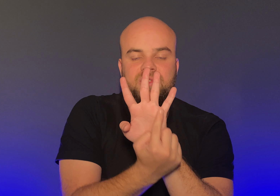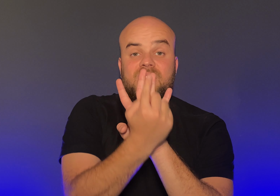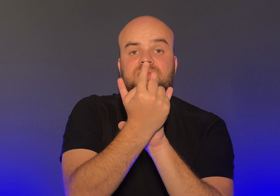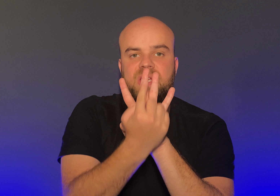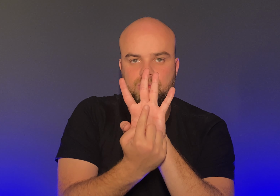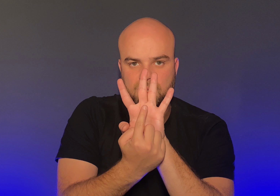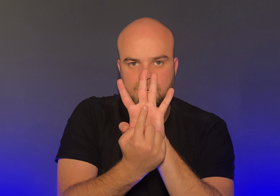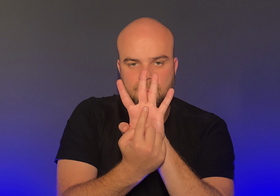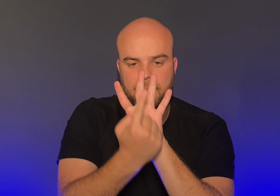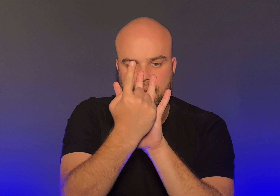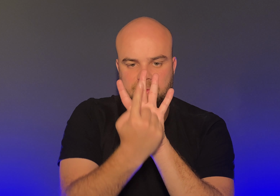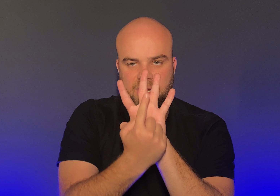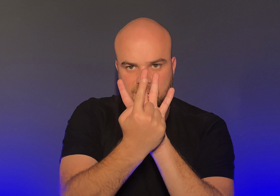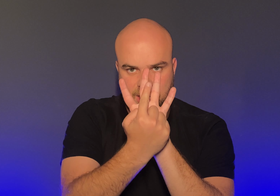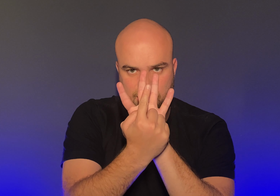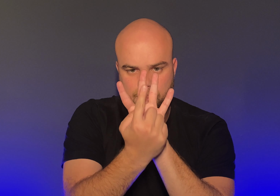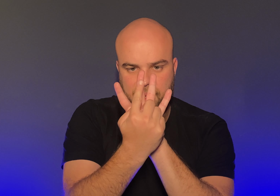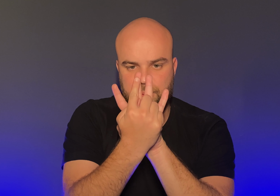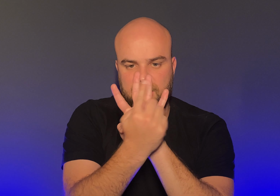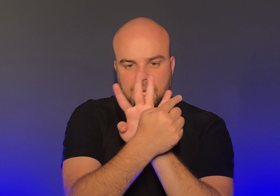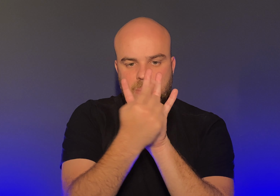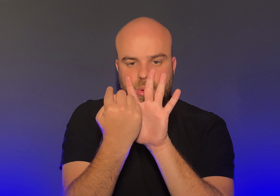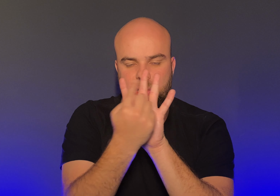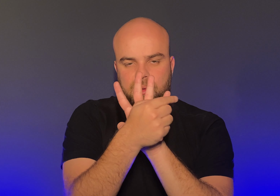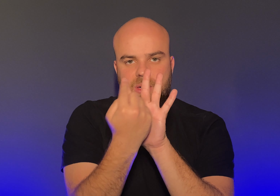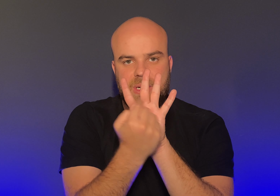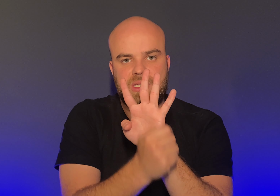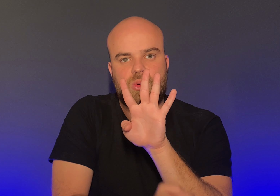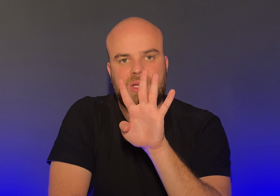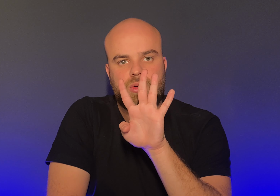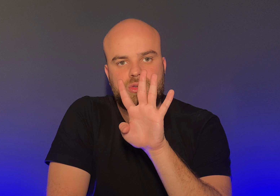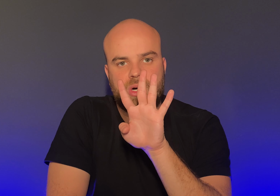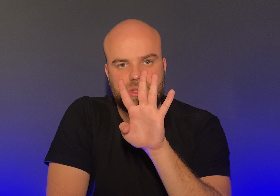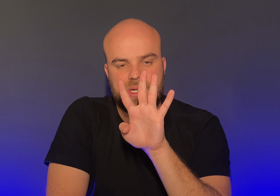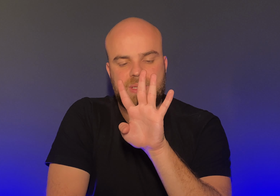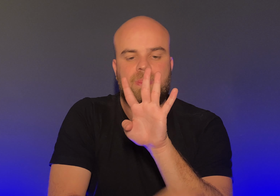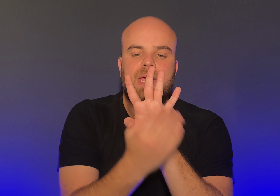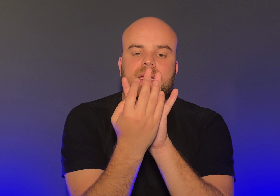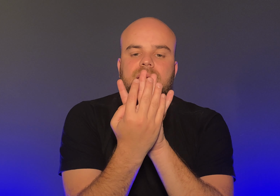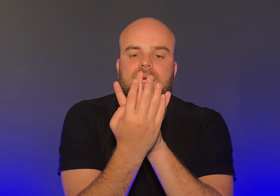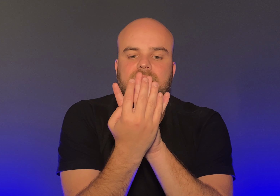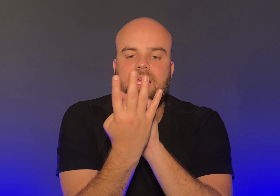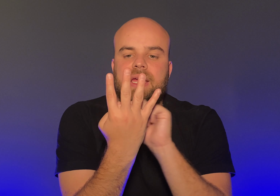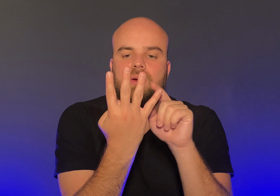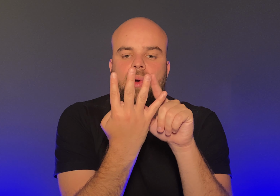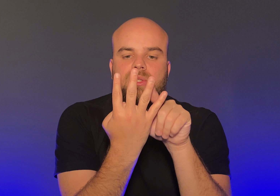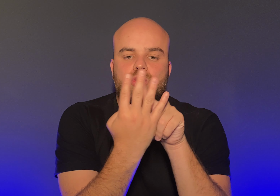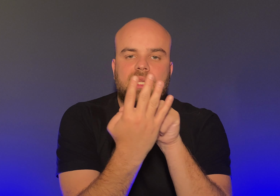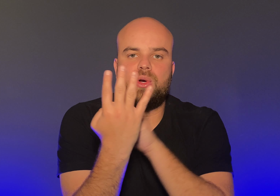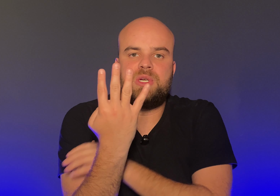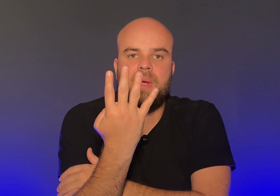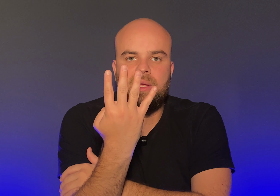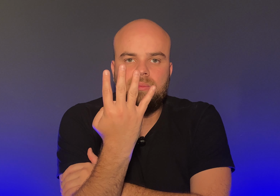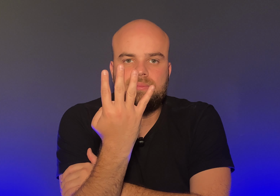volante fica fixo tá ele fica aqui para poder dar apoio para esses quatro outros jogadores E aí quatro jogadores de meio